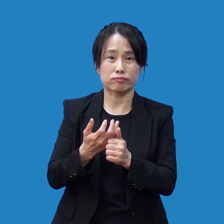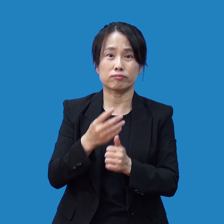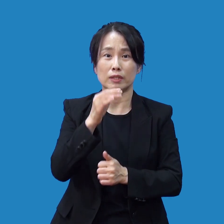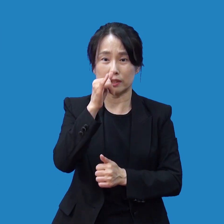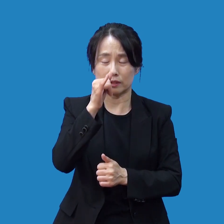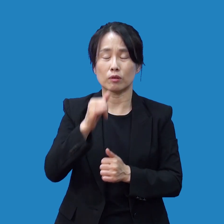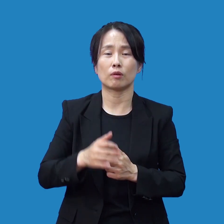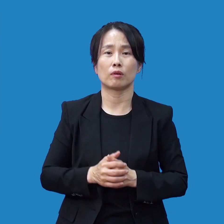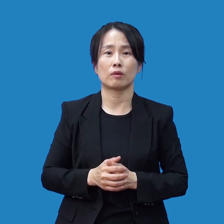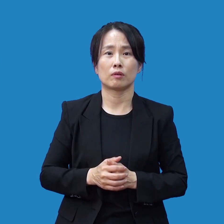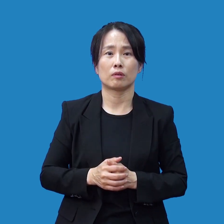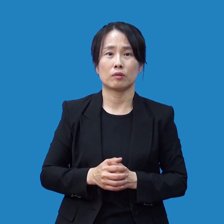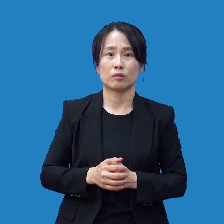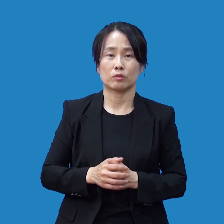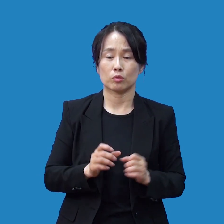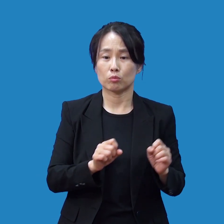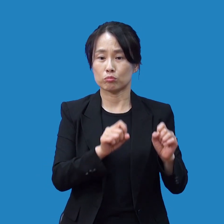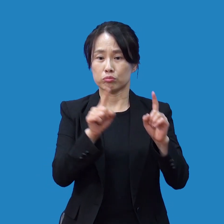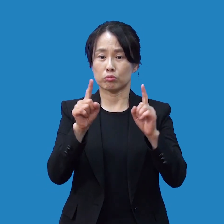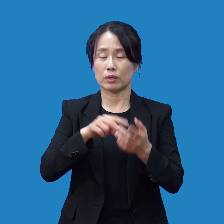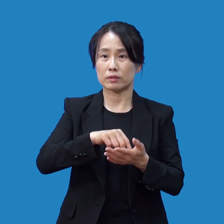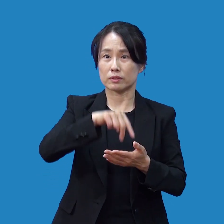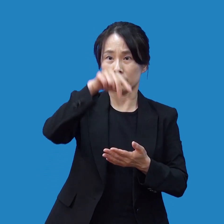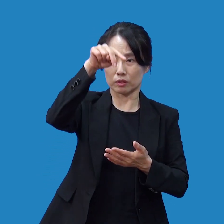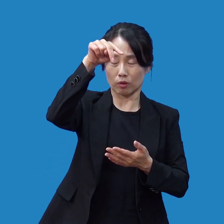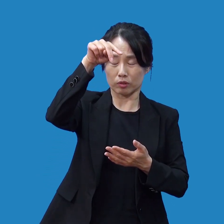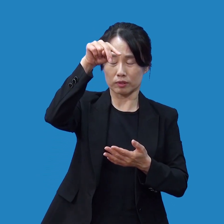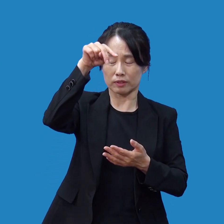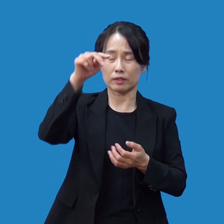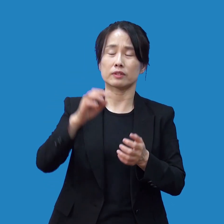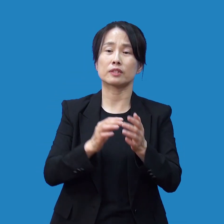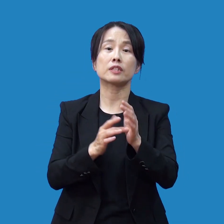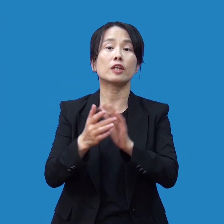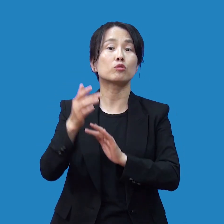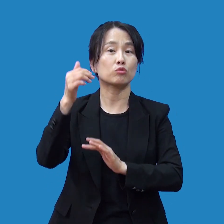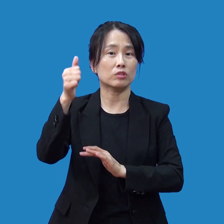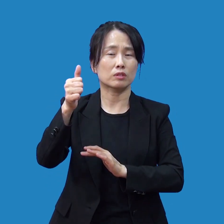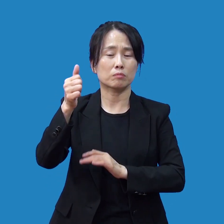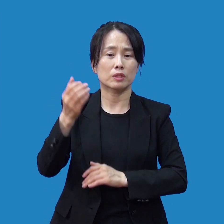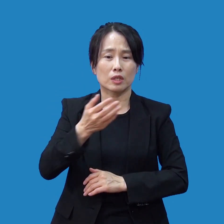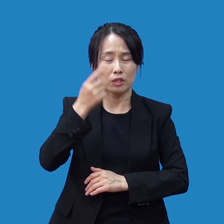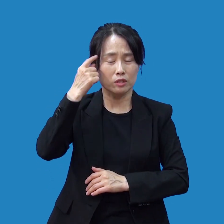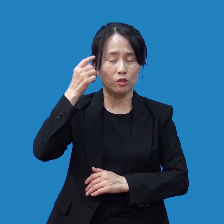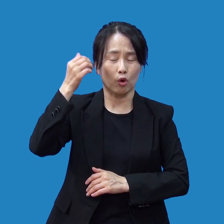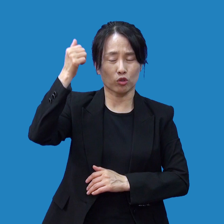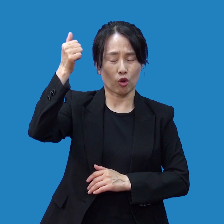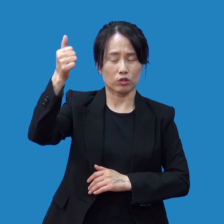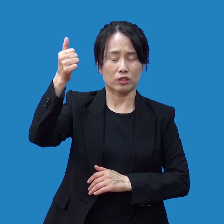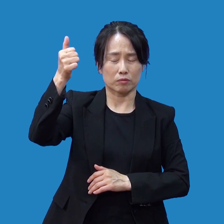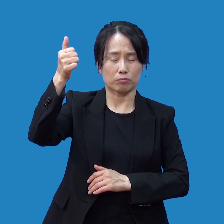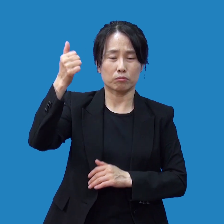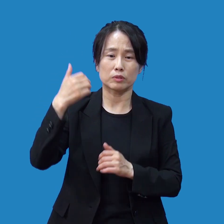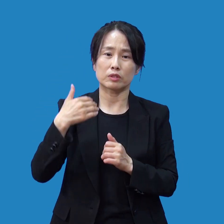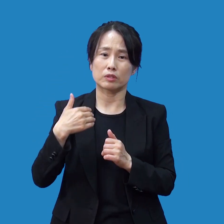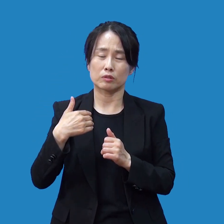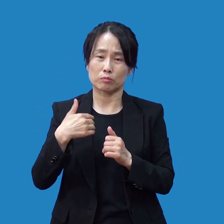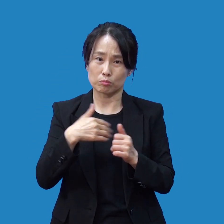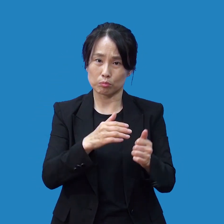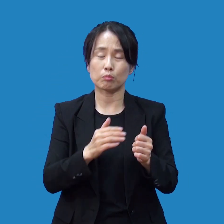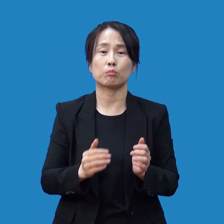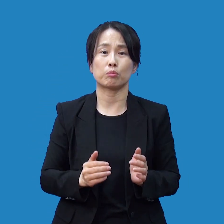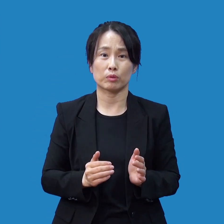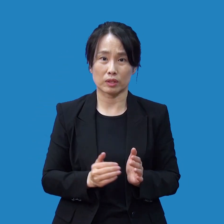주님께서 모든 사람에게 성령을 부어주시는 성령의 수요자가 되셨기에 가능하다,